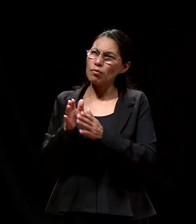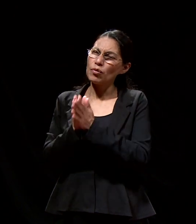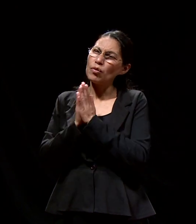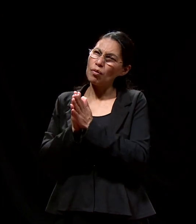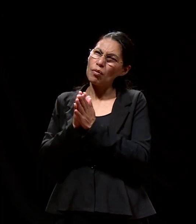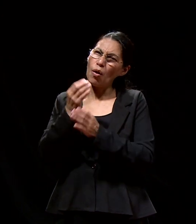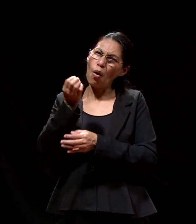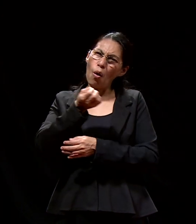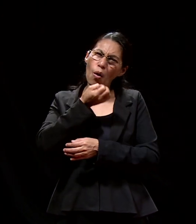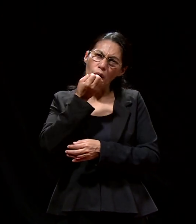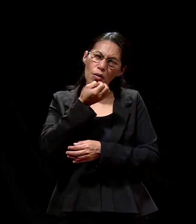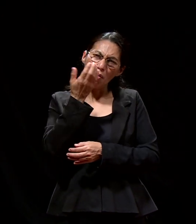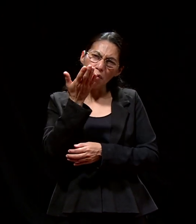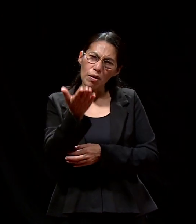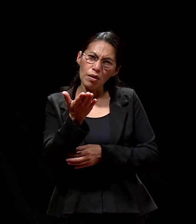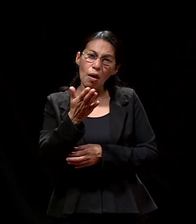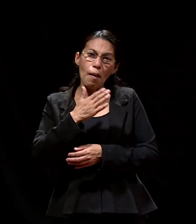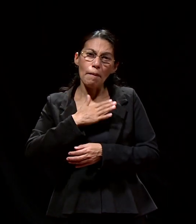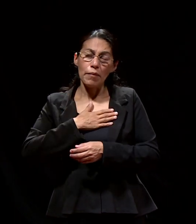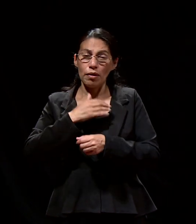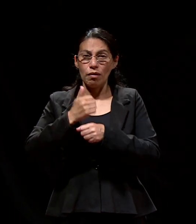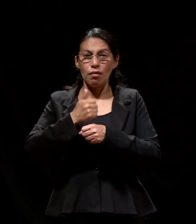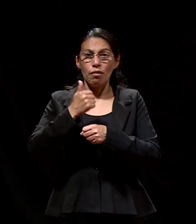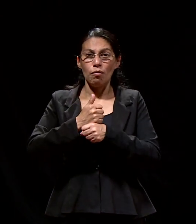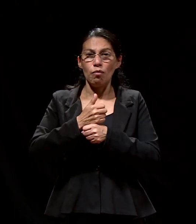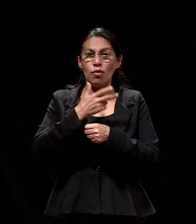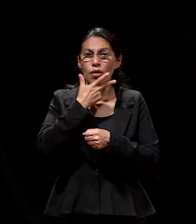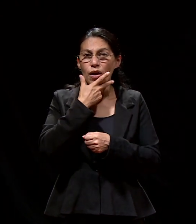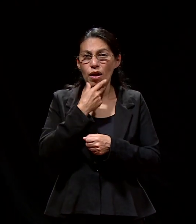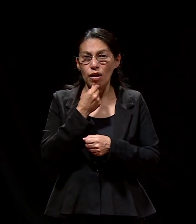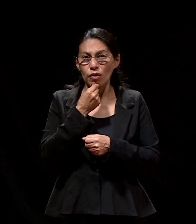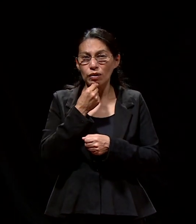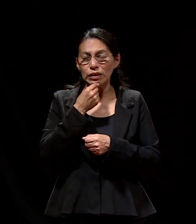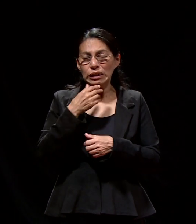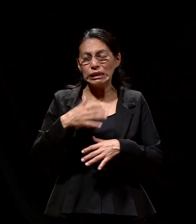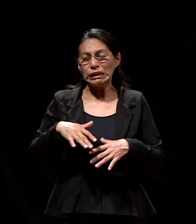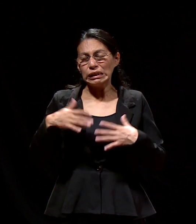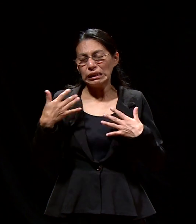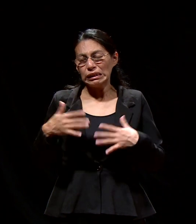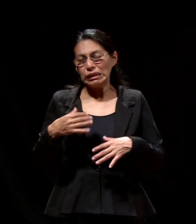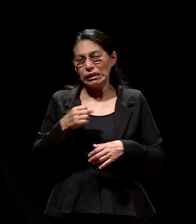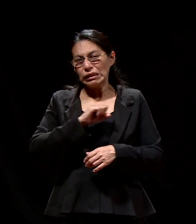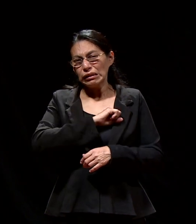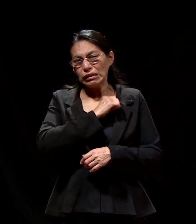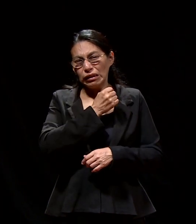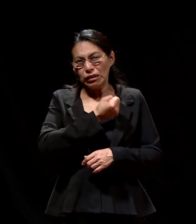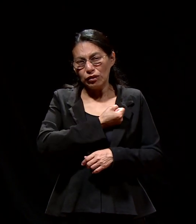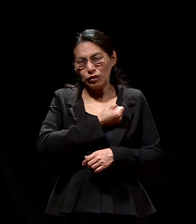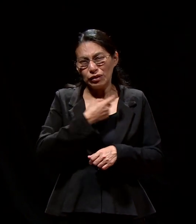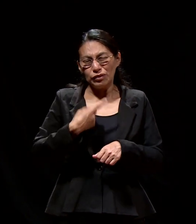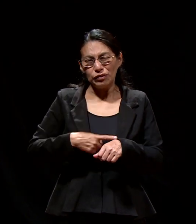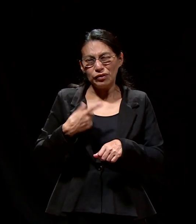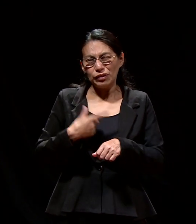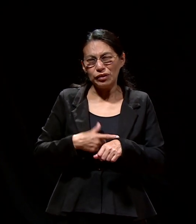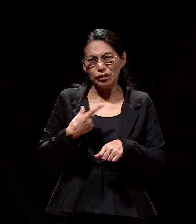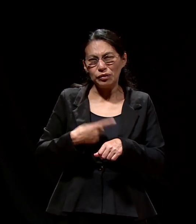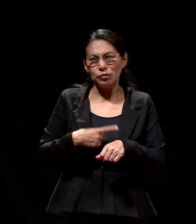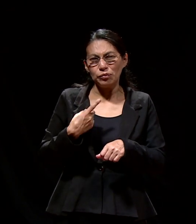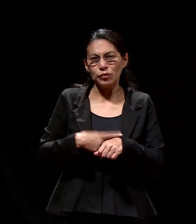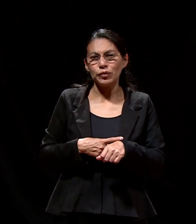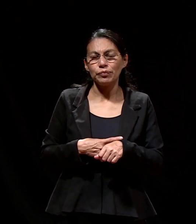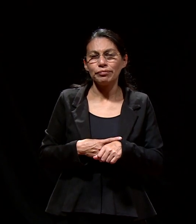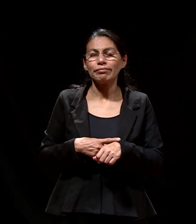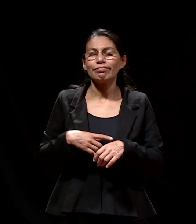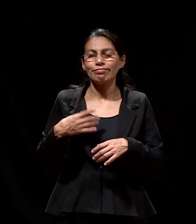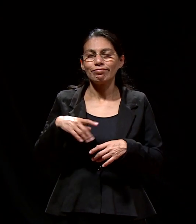oración por mi abuelito está un momentito muy delicado de salud se